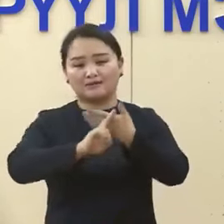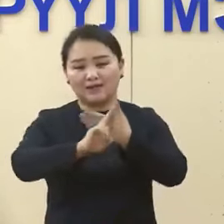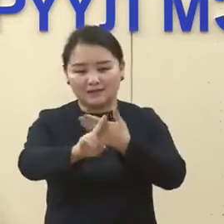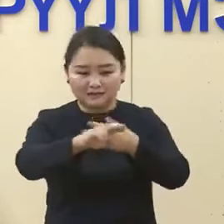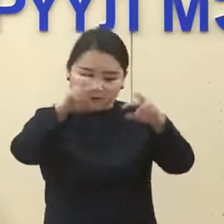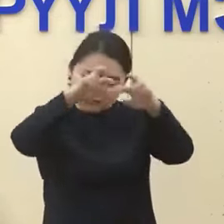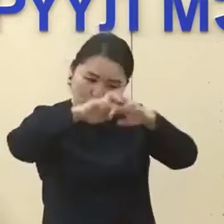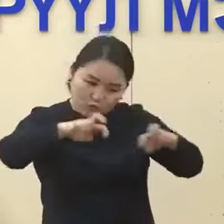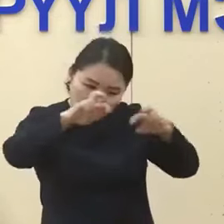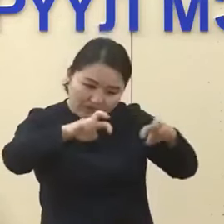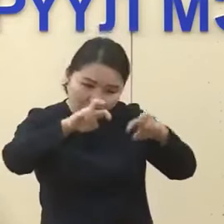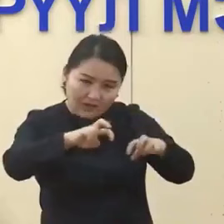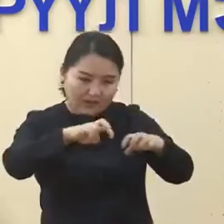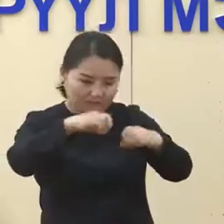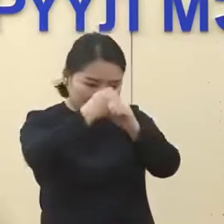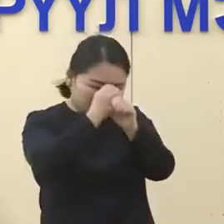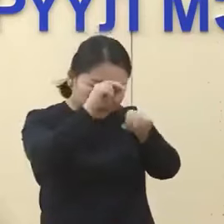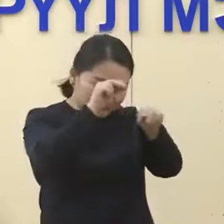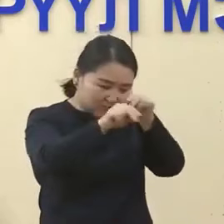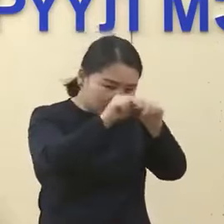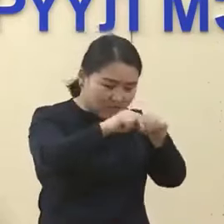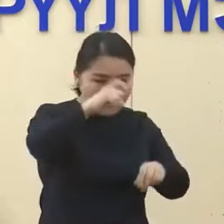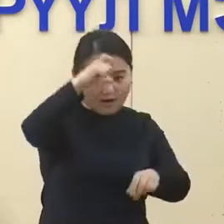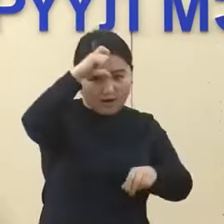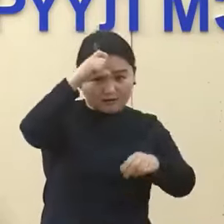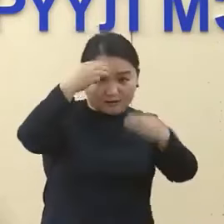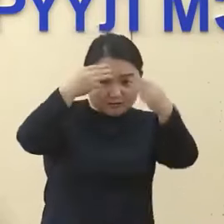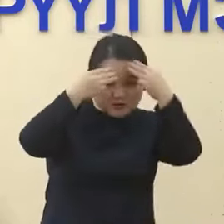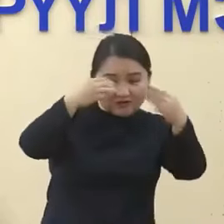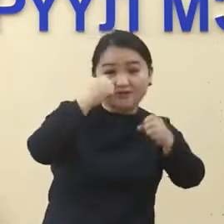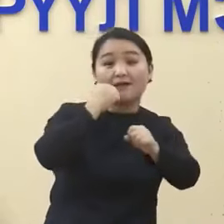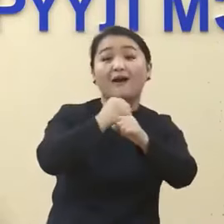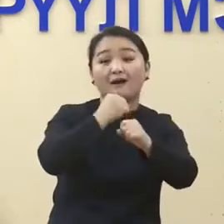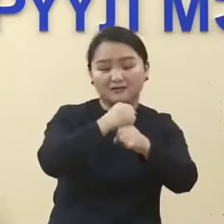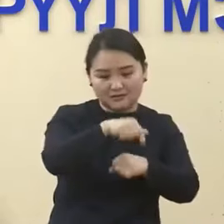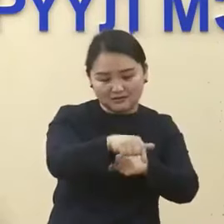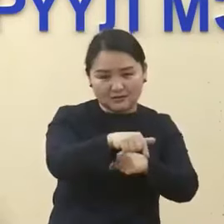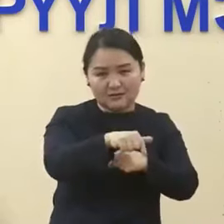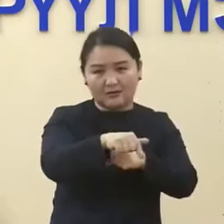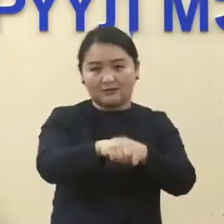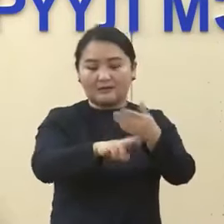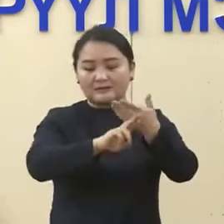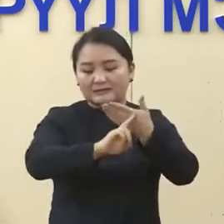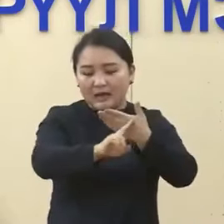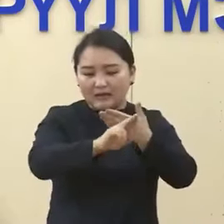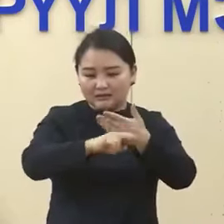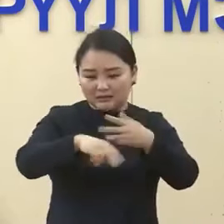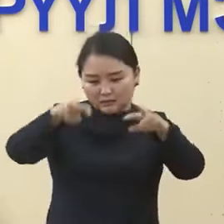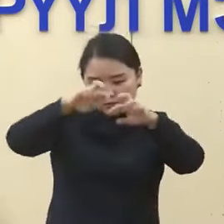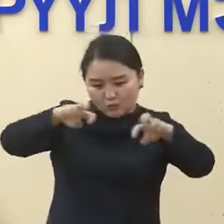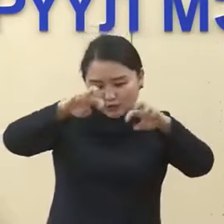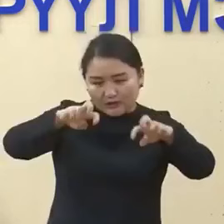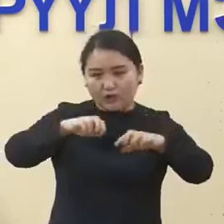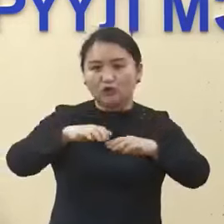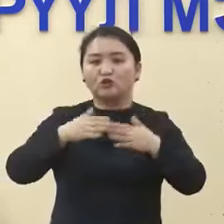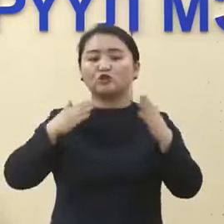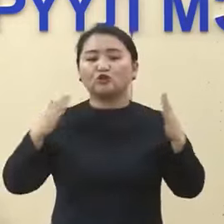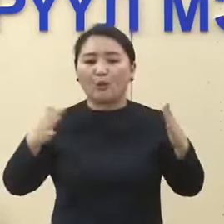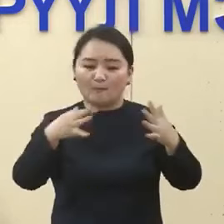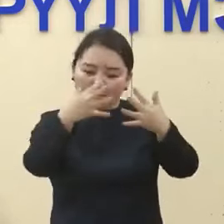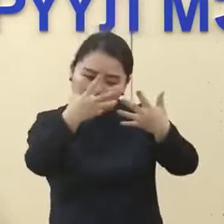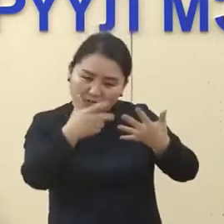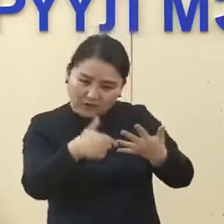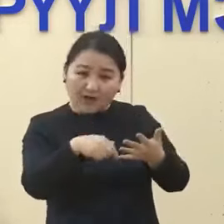шинжилгээ эрдэм шинжилгээний ажил цаашдаа бол эн чинь мэдээж судалгааны том одоо материал болж үлдэх учраас